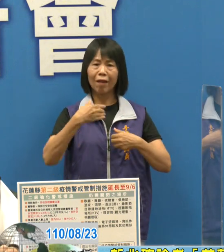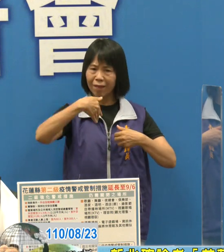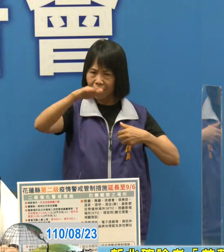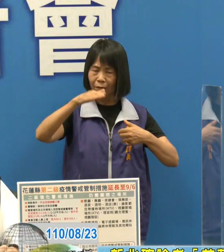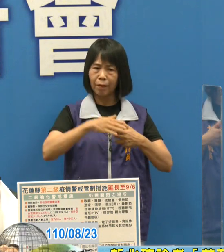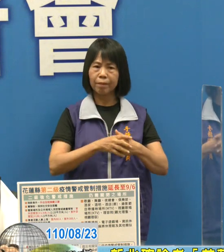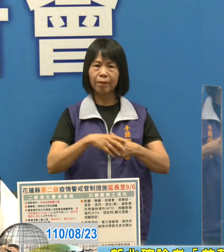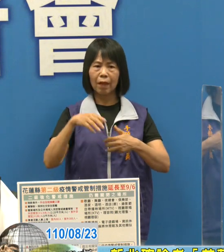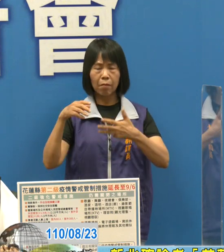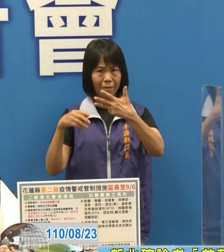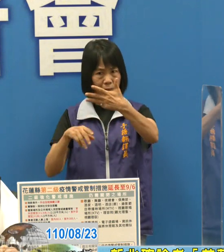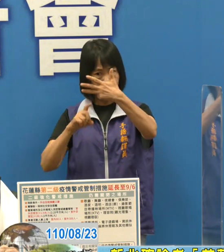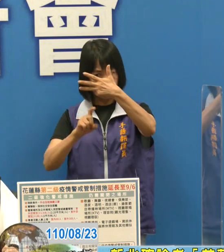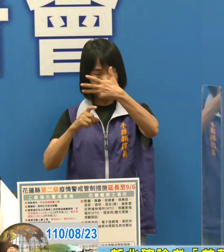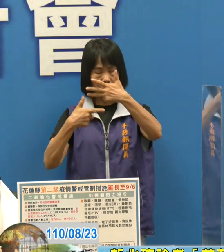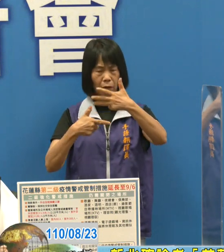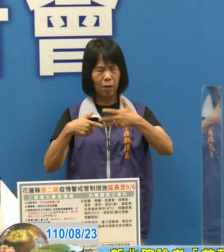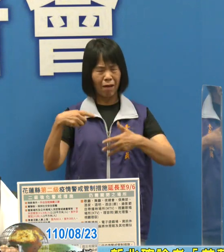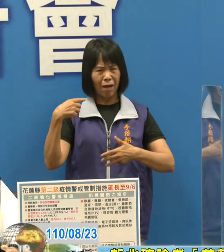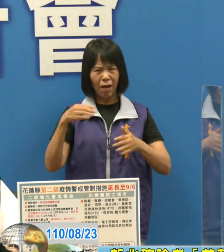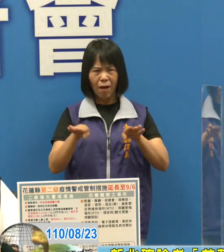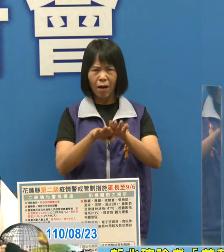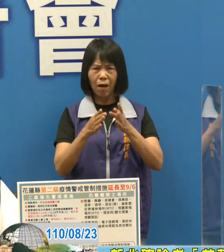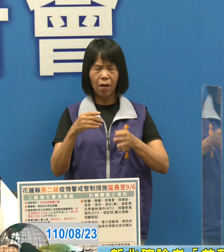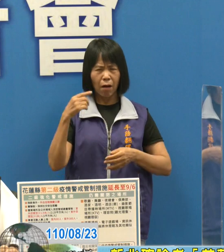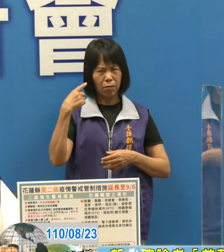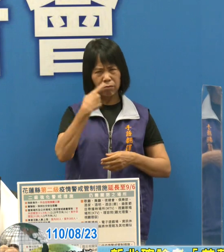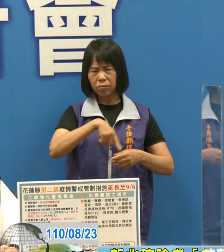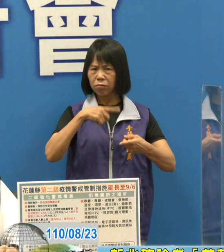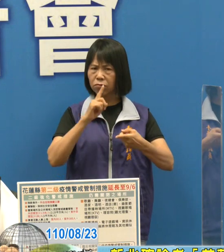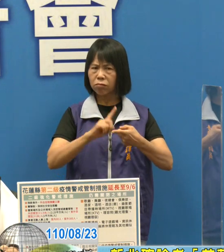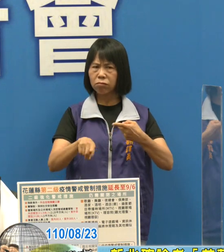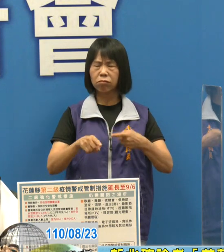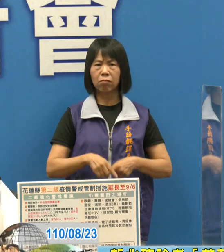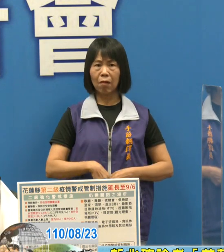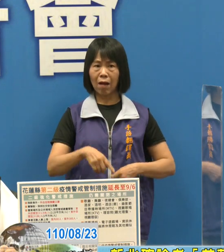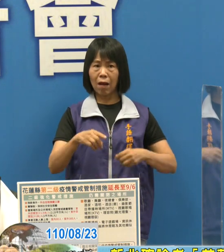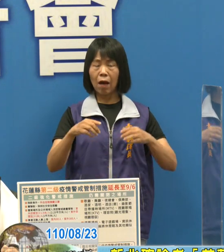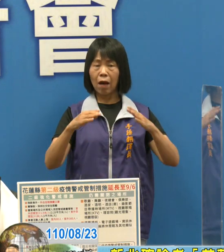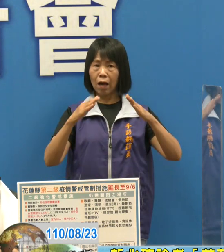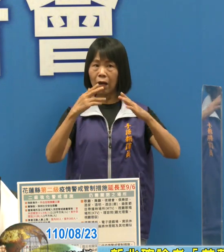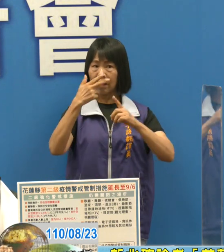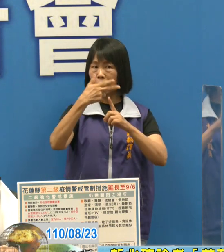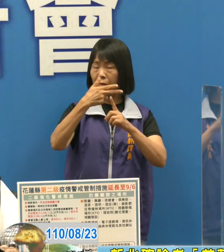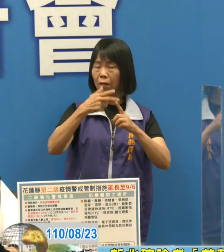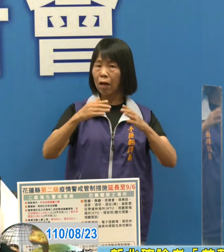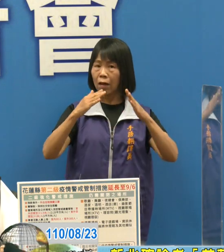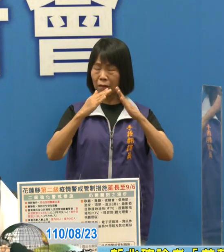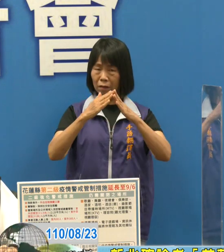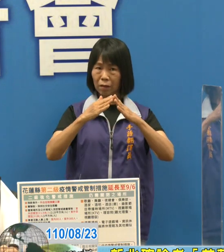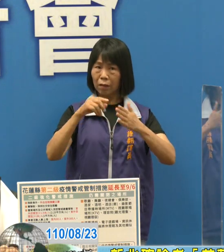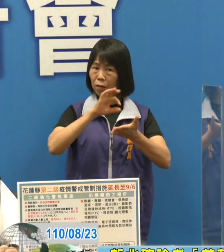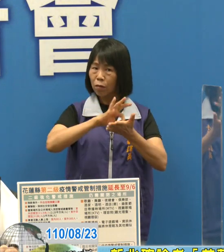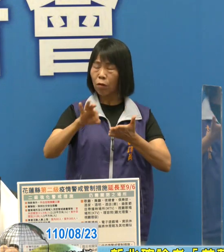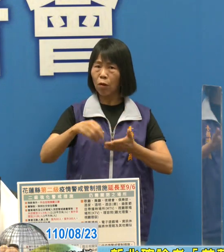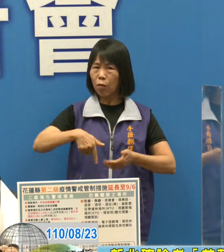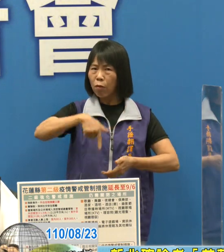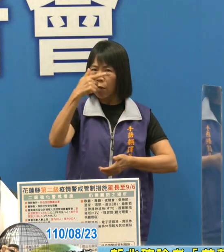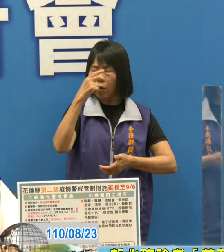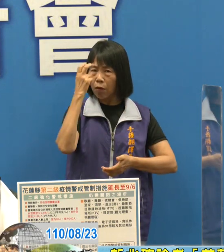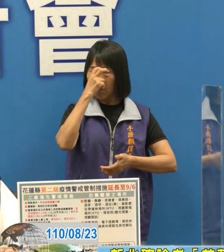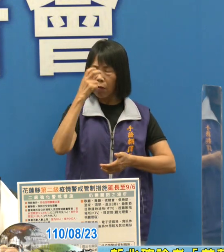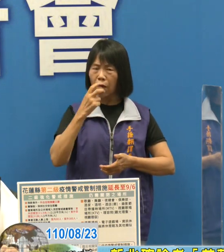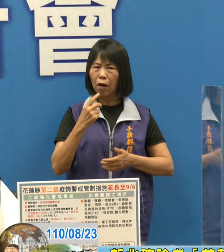一些症状，那他有去买这个家用快筛，啊自己测起来是阴性的，